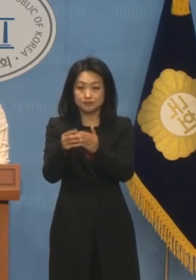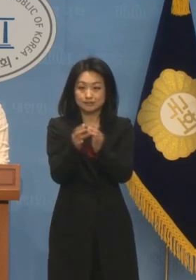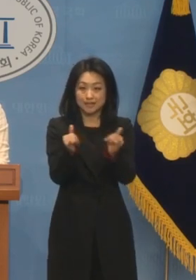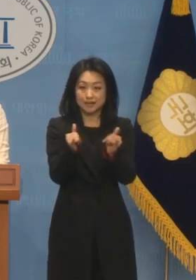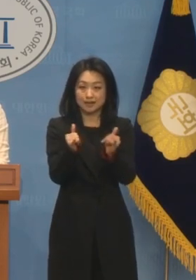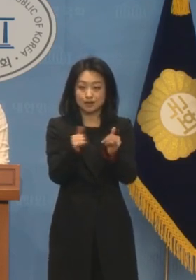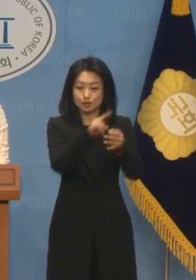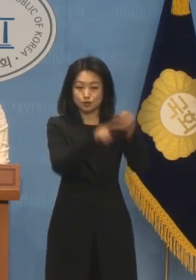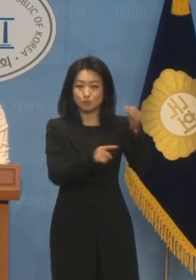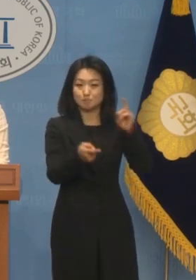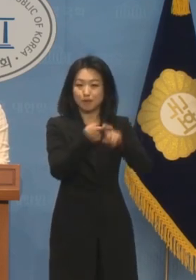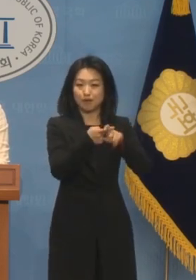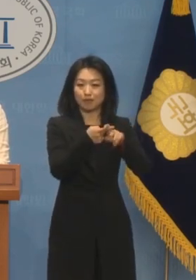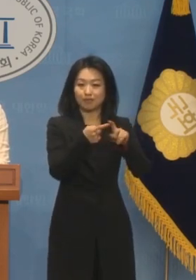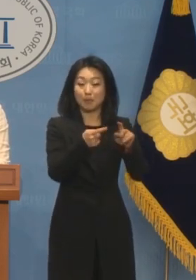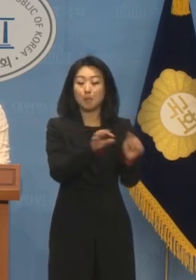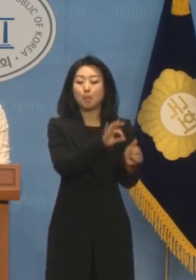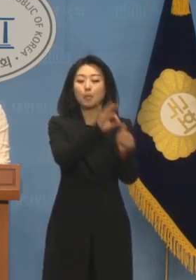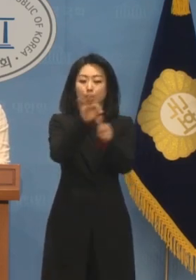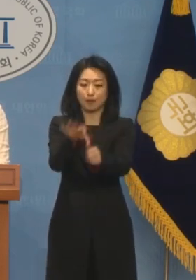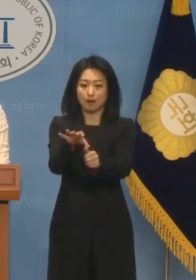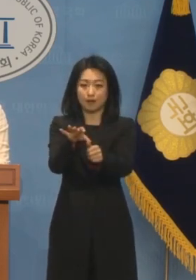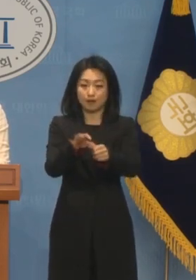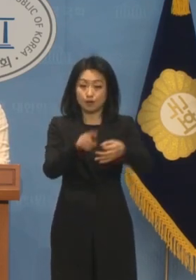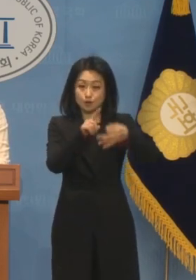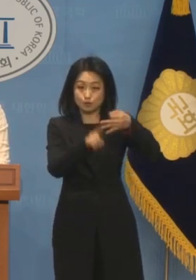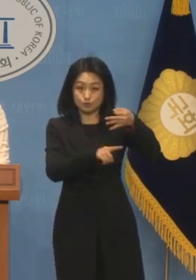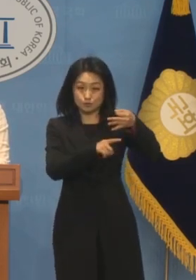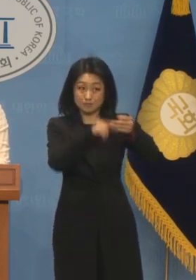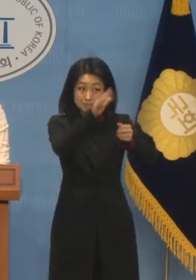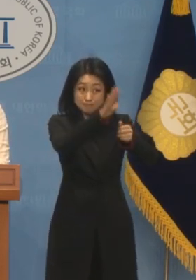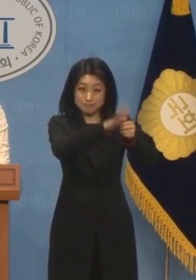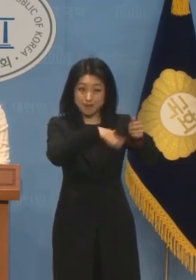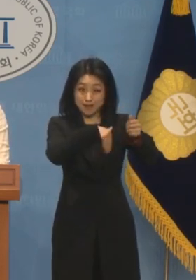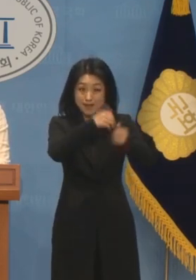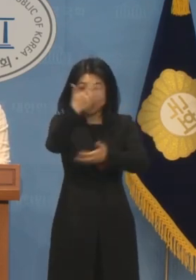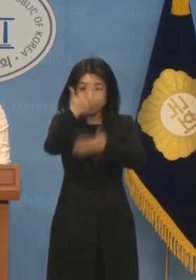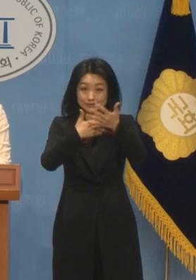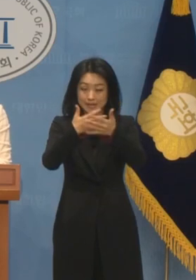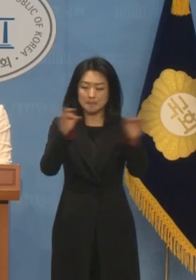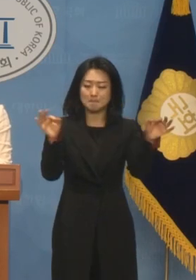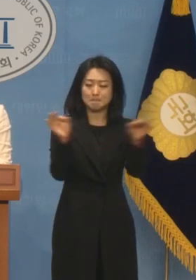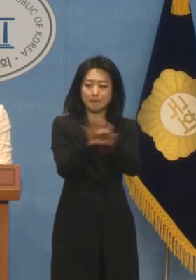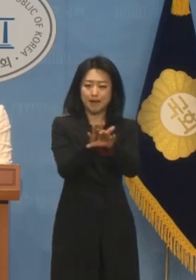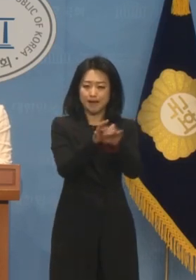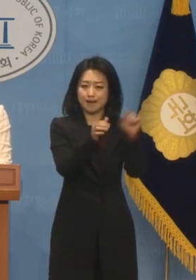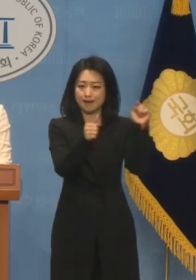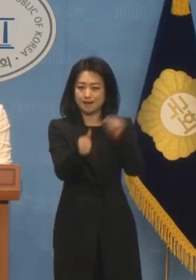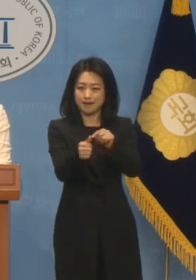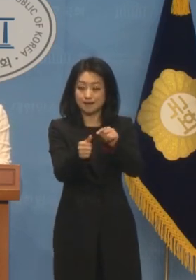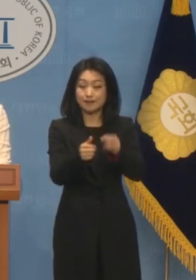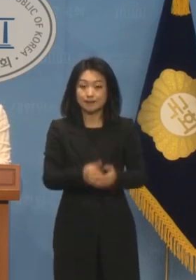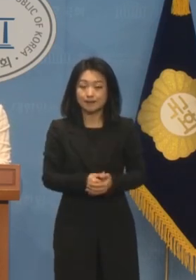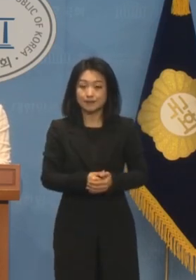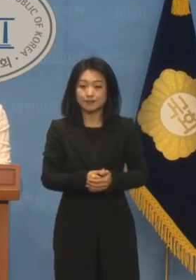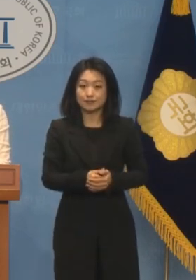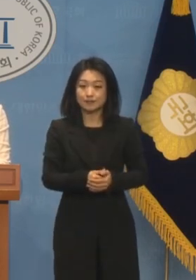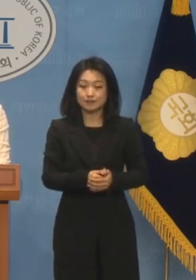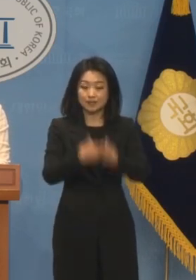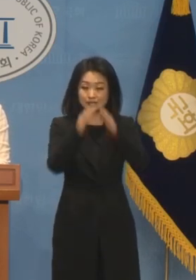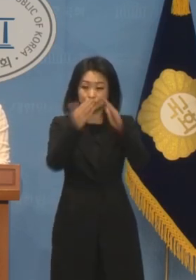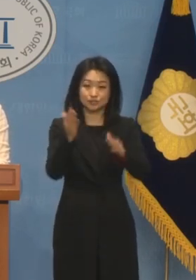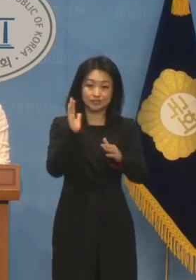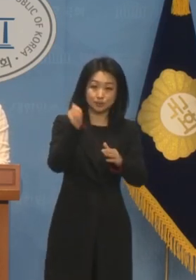윤 대통령 이미지에 손상을 가하는 영상물은 소리 소문 없이 사라집니다. 50화국